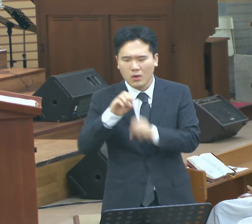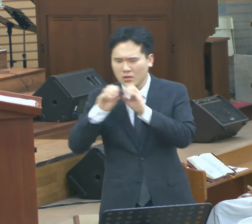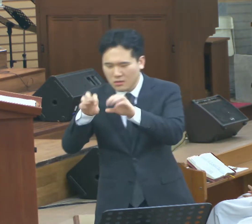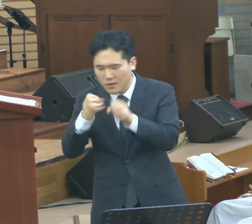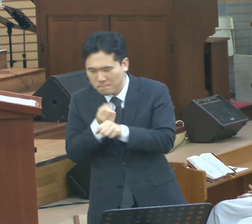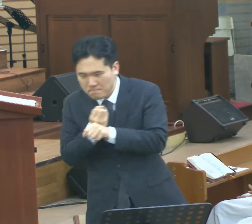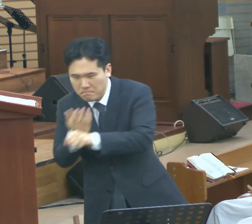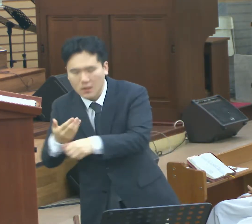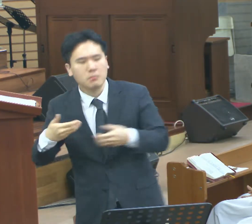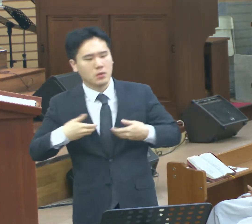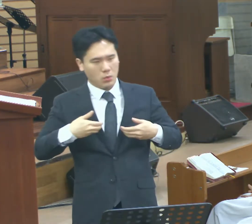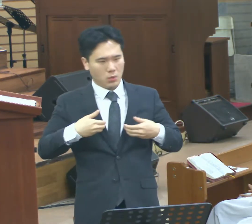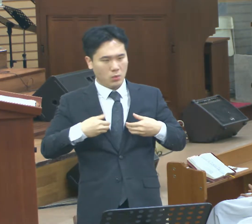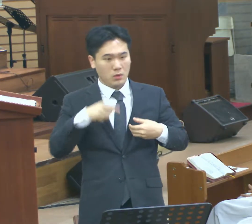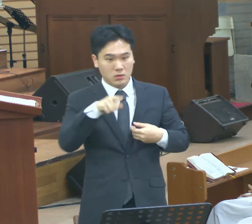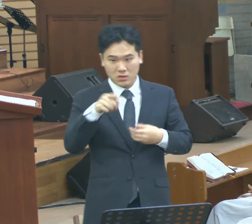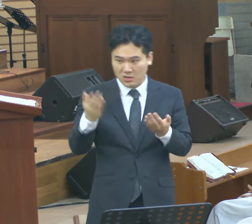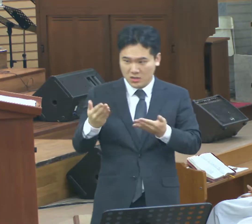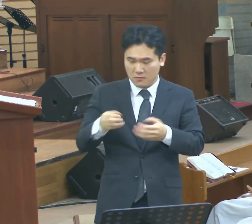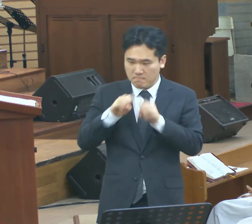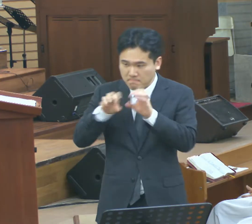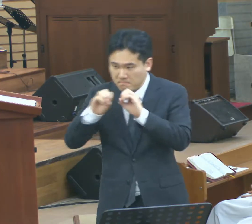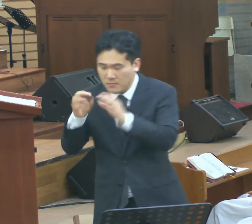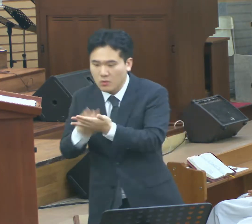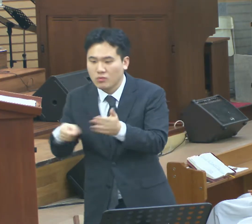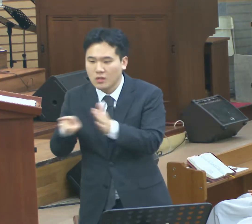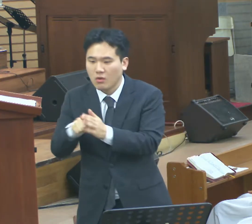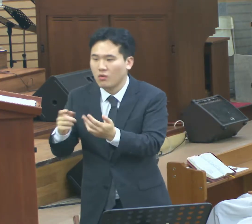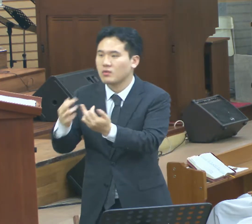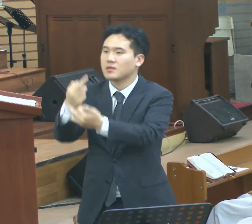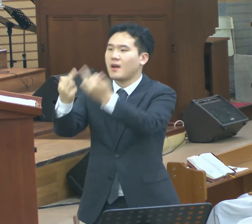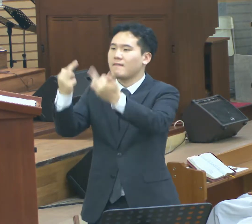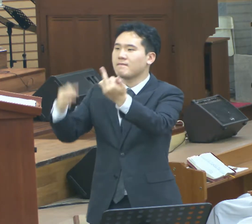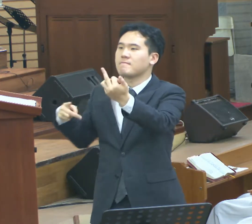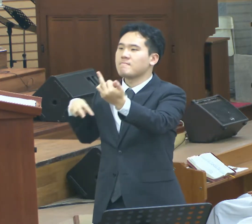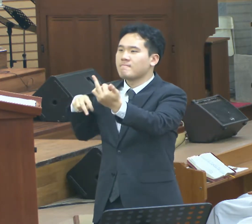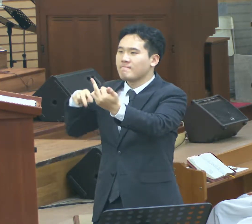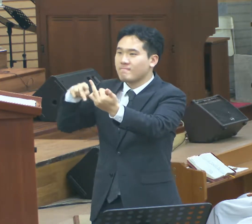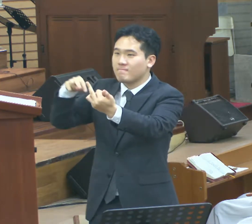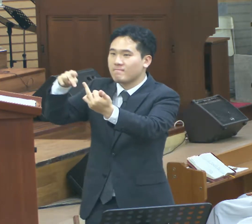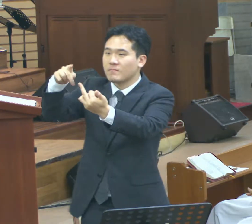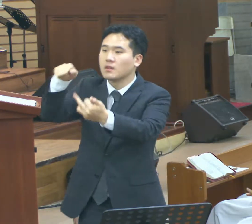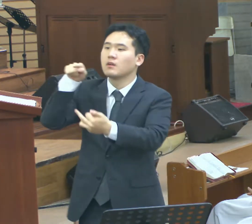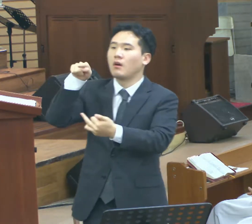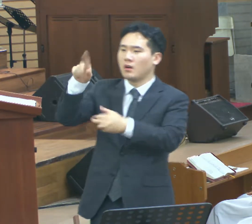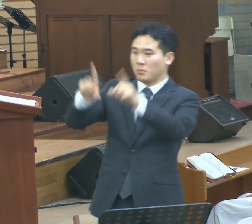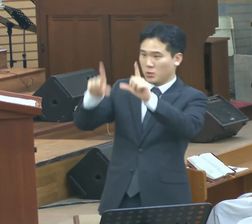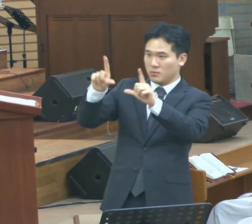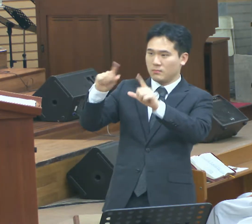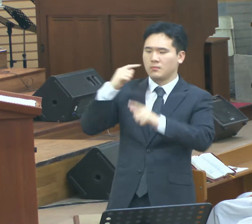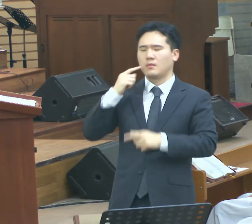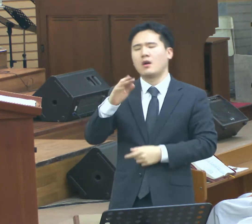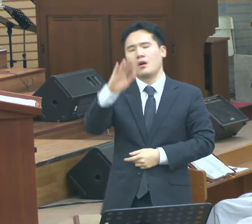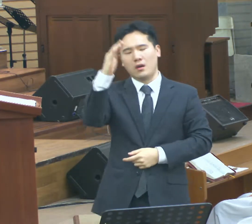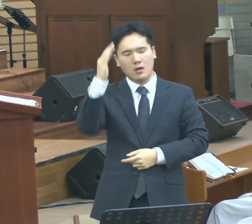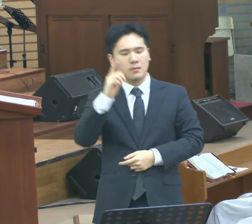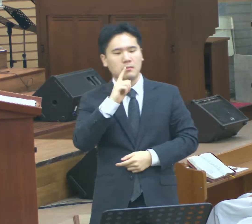일을 위해서 산을 넘는 자의 그 발걸음이 얼마나 아름다우냐, 그렇게 기록이 되어 있어요.